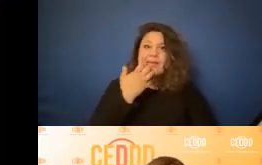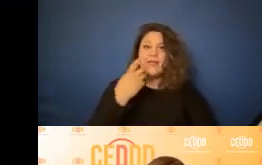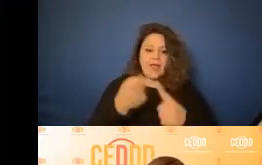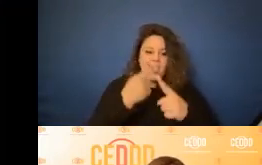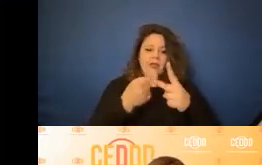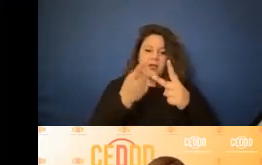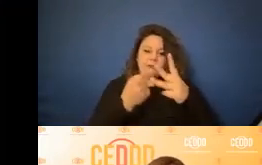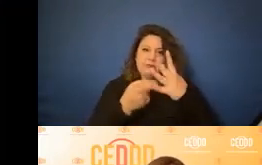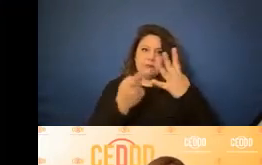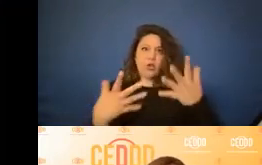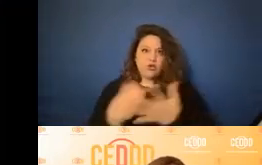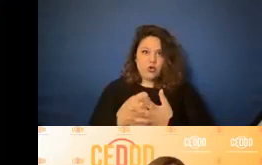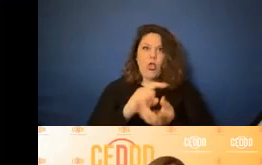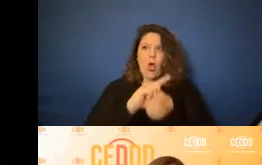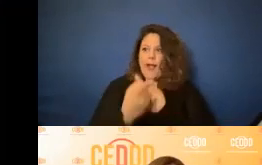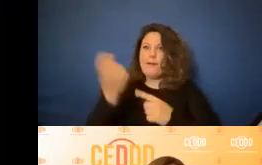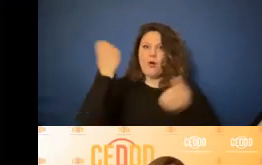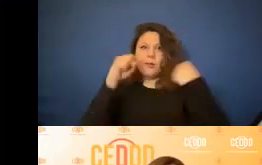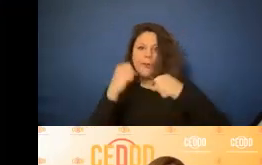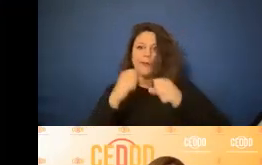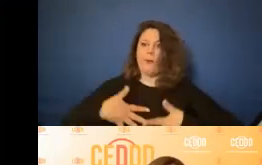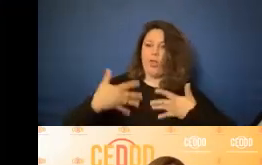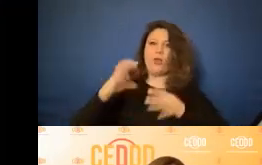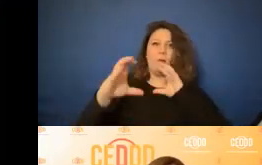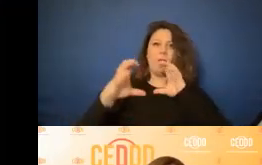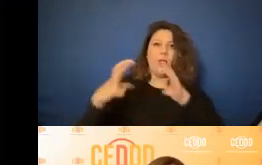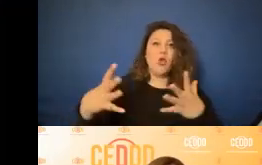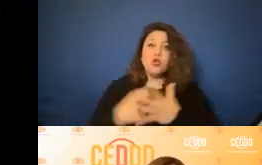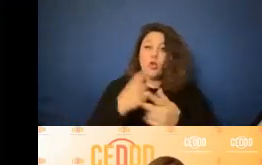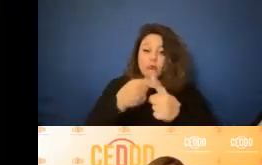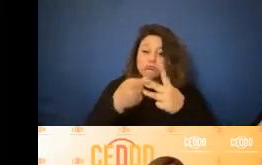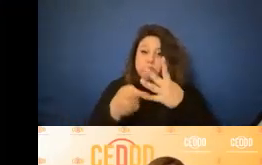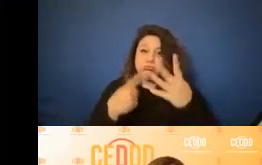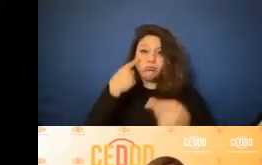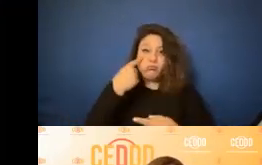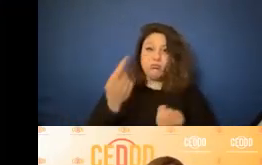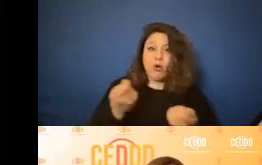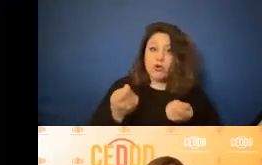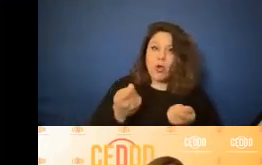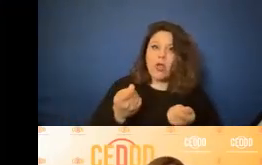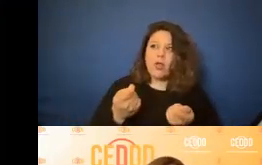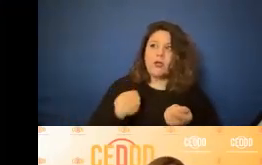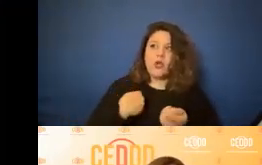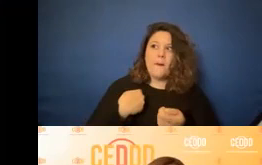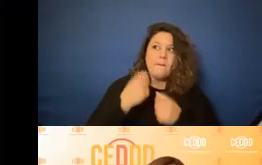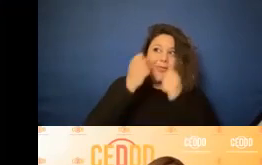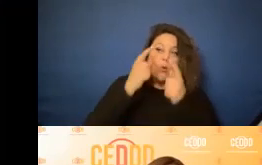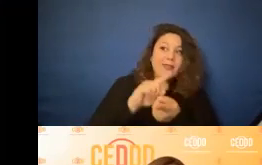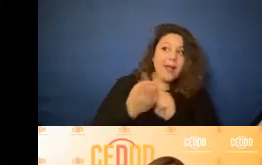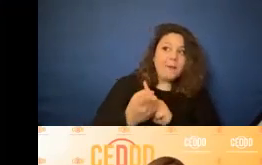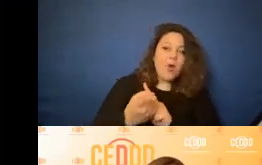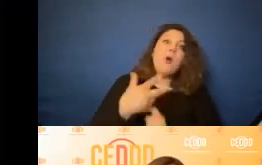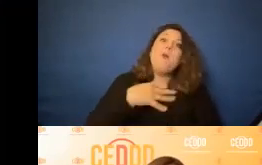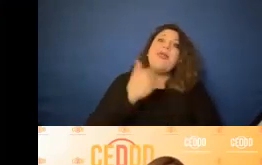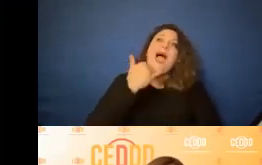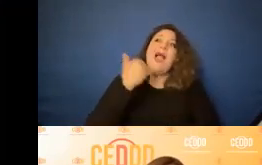de estos cambios, de las conductas, de las emociones y de la comunicación, me tiene que decir que algo importante está pasando. Que puede que no sea acoso, vale, puede ser que